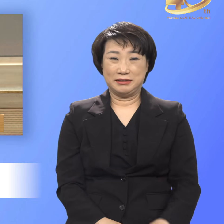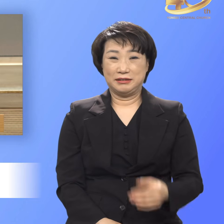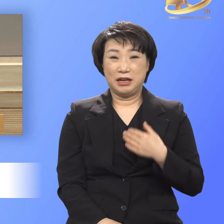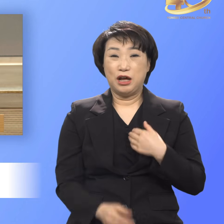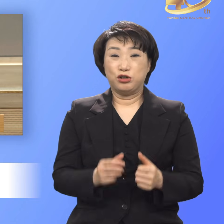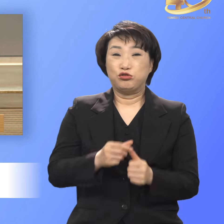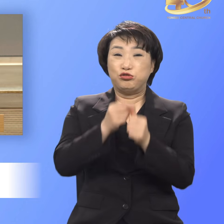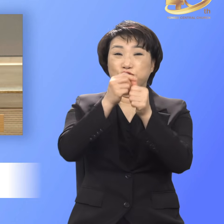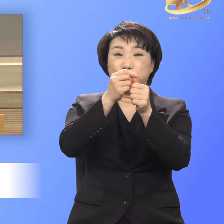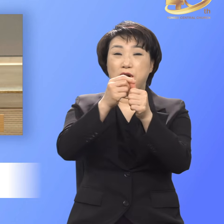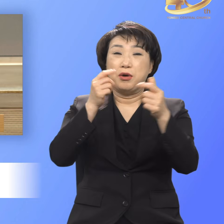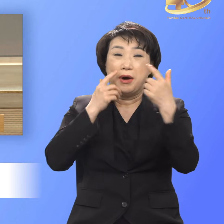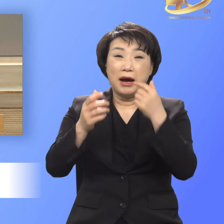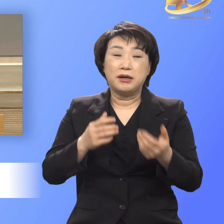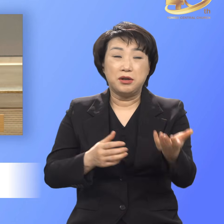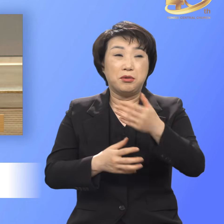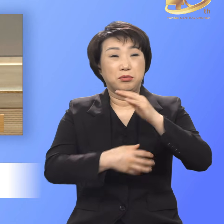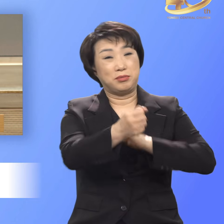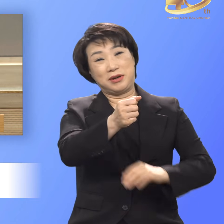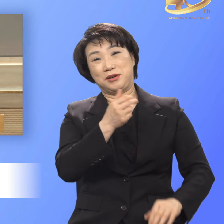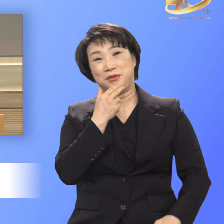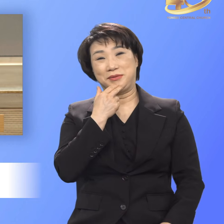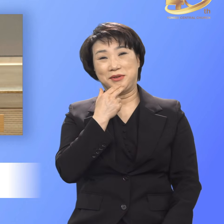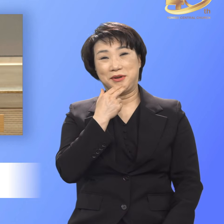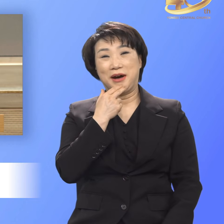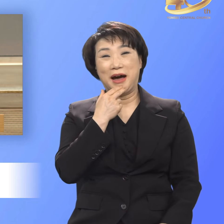내가 구원관이 뚜렷하면 안 뺏겨.